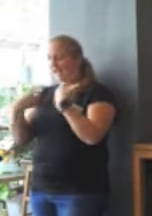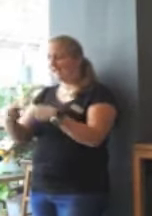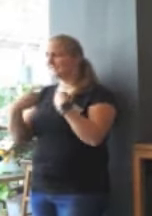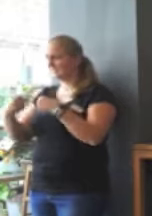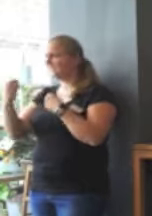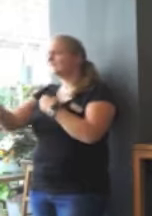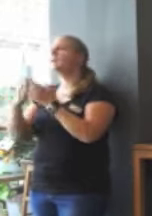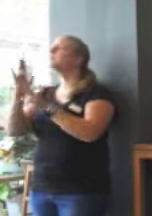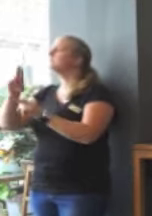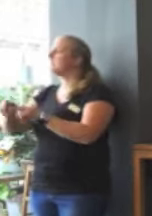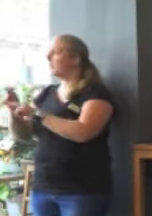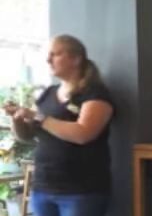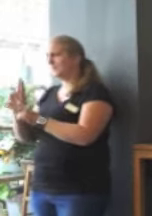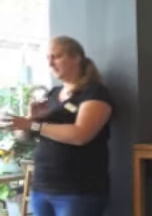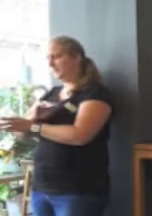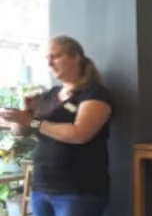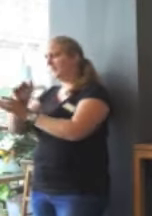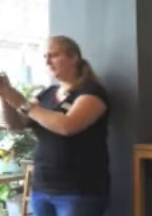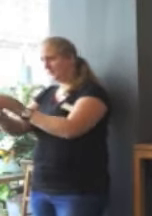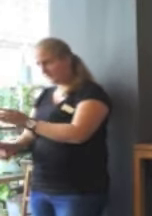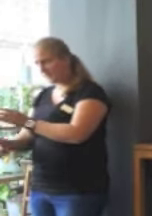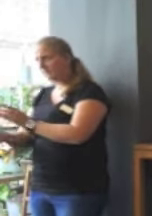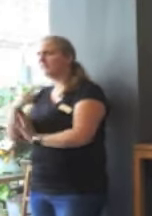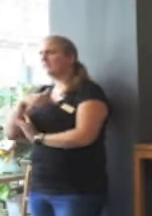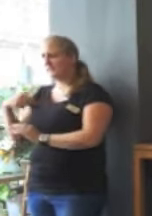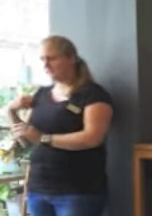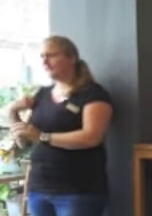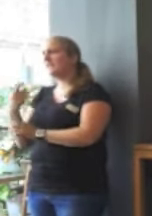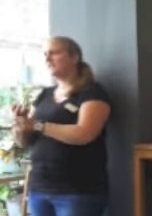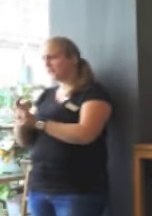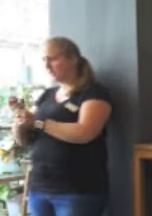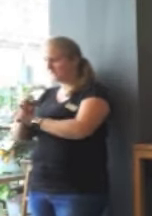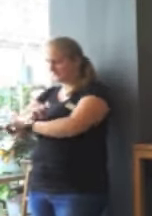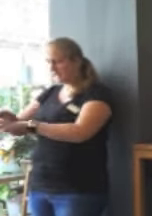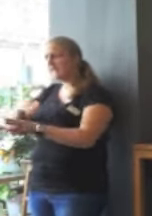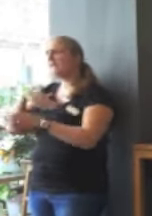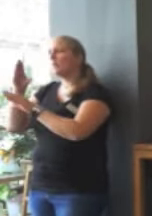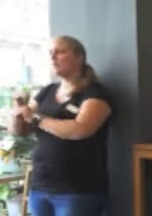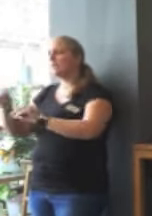aktiviteterna på arbetsplatserna nu. Vi jobbar med att sprida resultat och vi jobbar med att